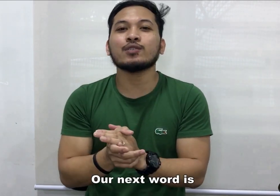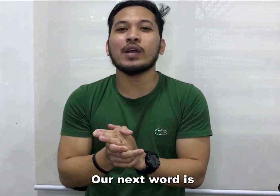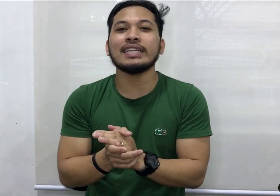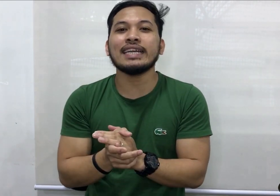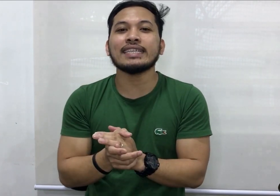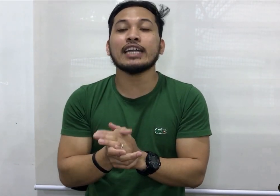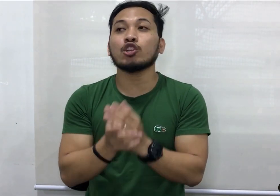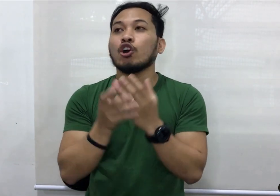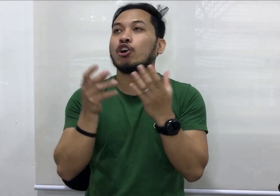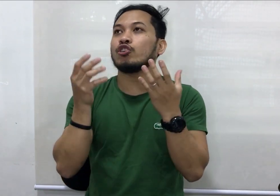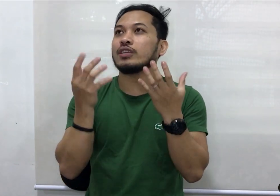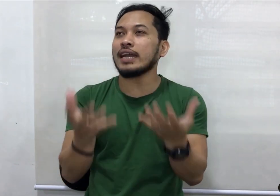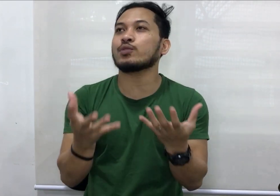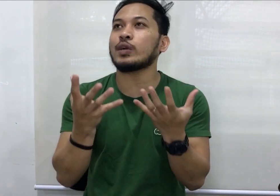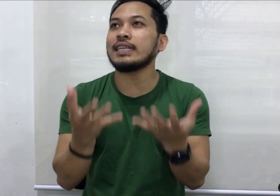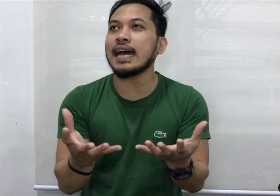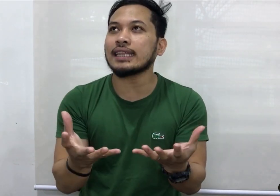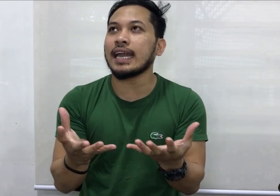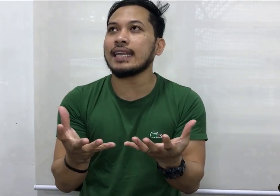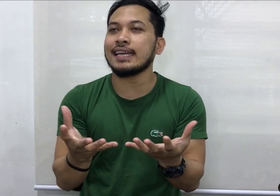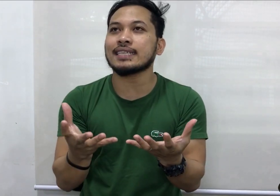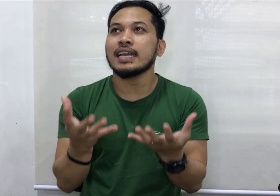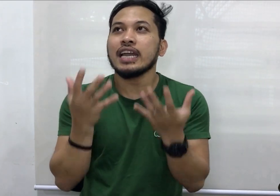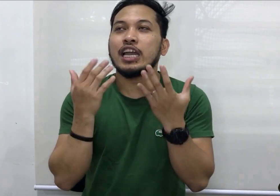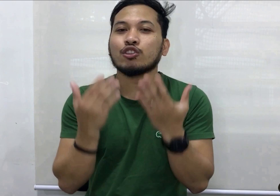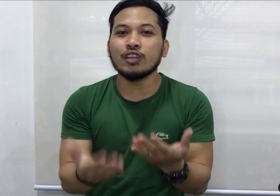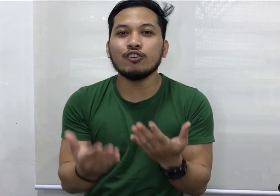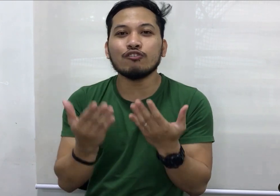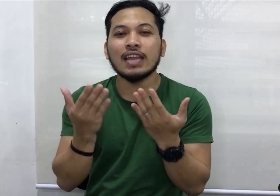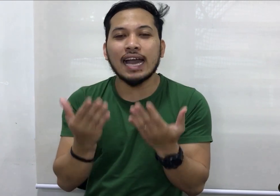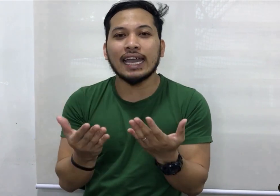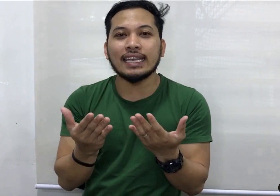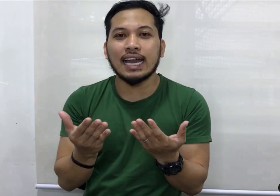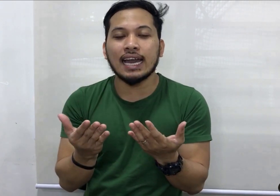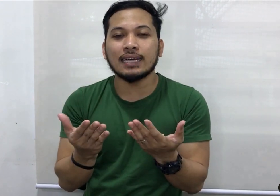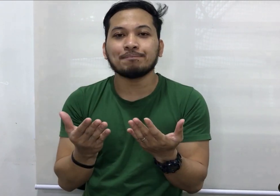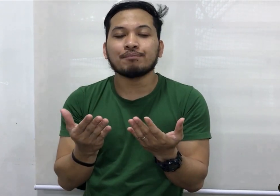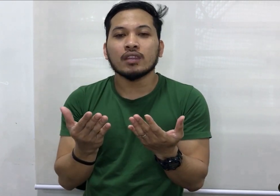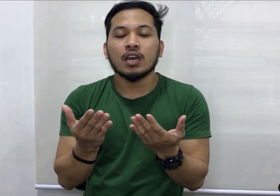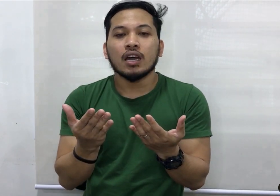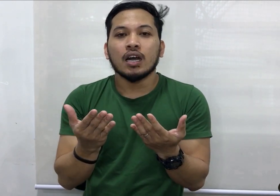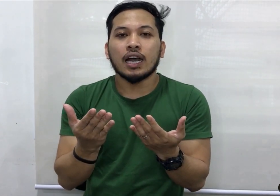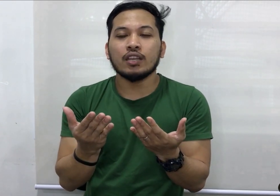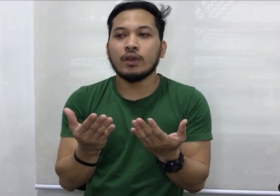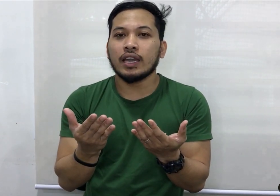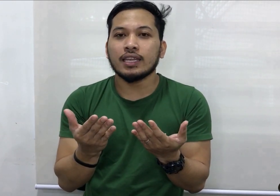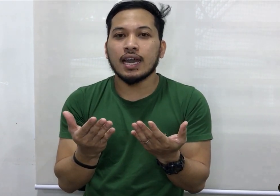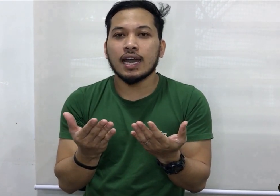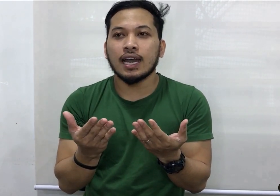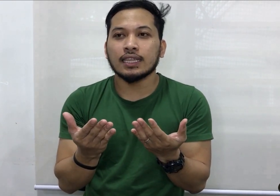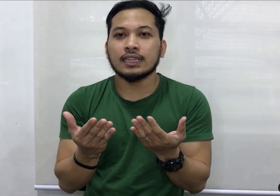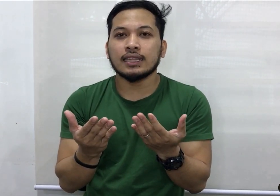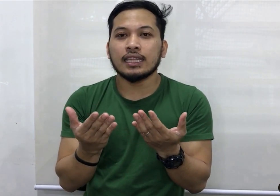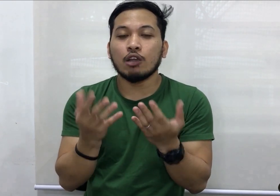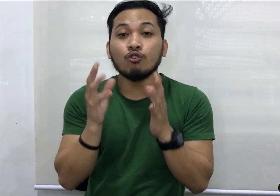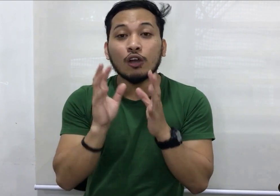next word is, eto, yung next word natin is, ito na yung lagi na, ano eh, na una